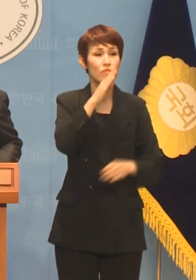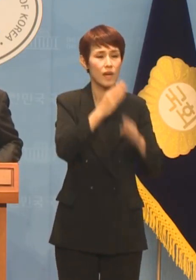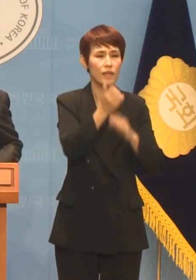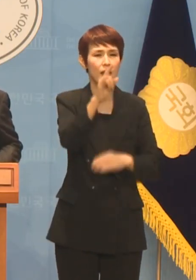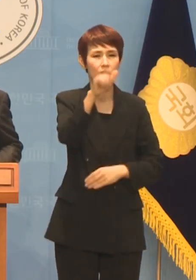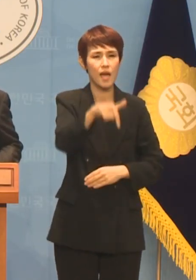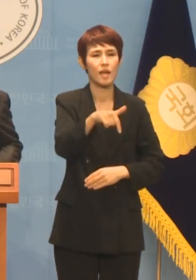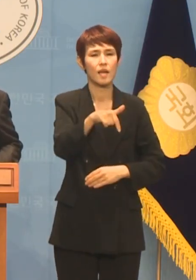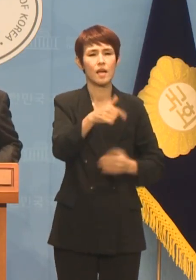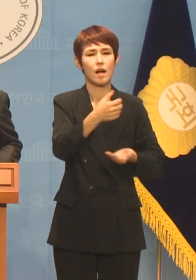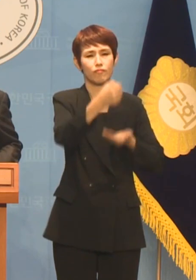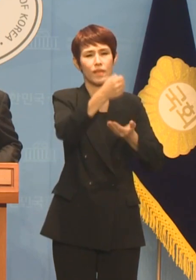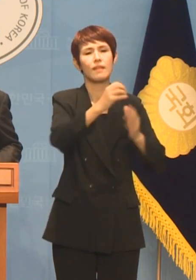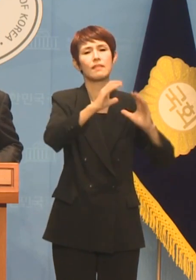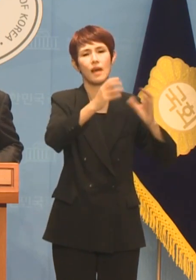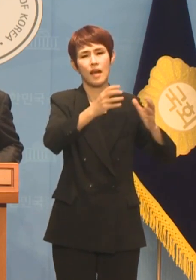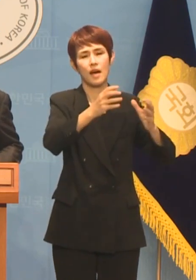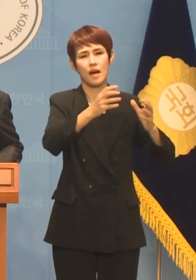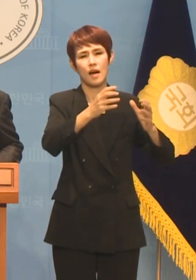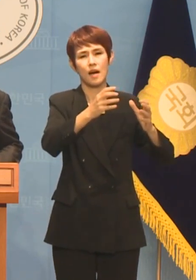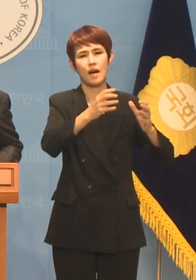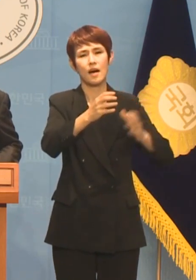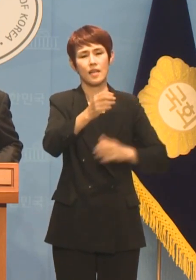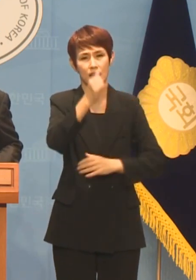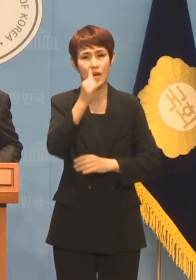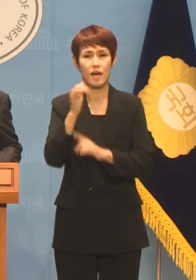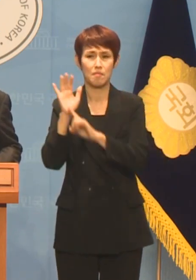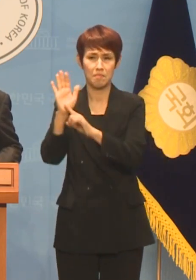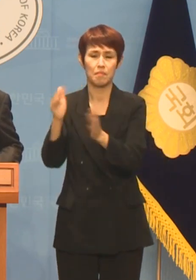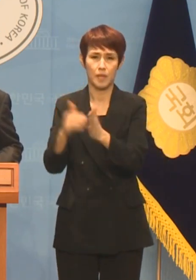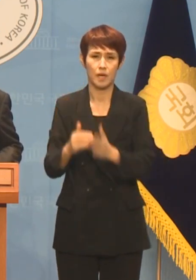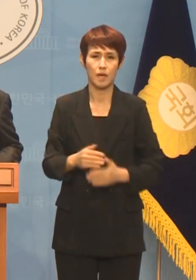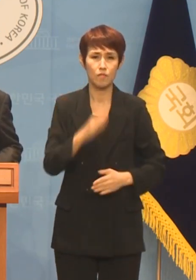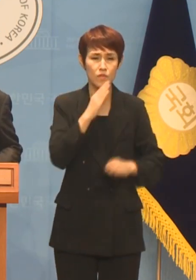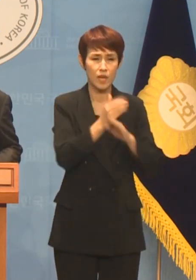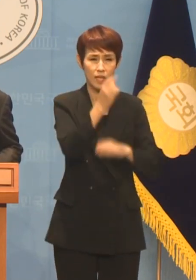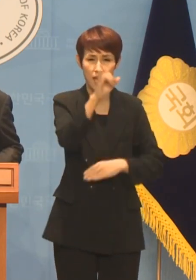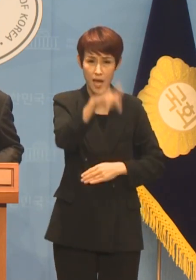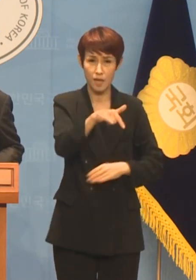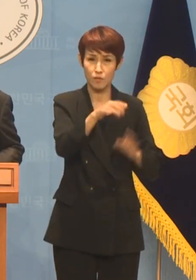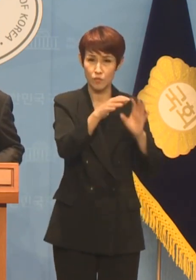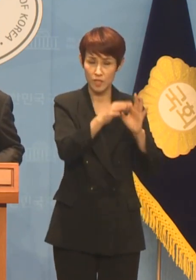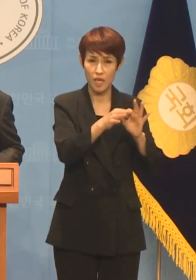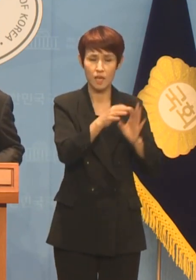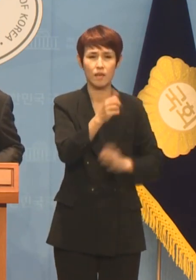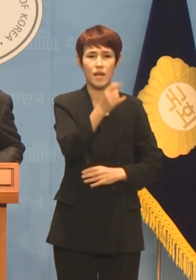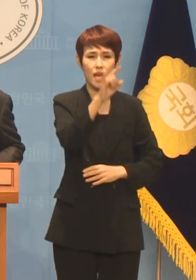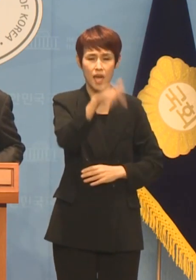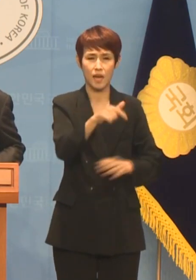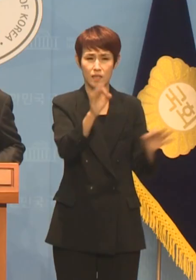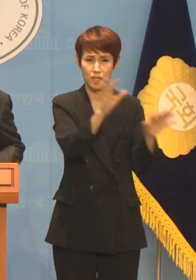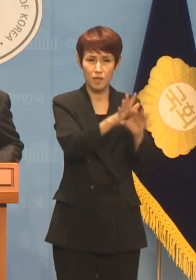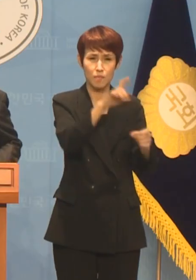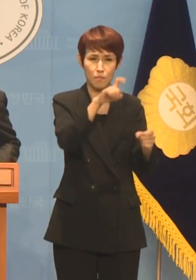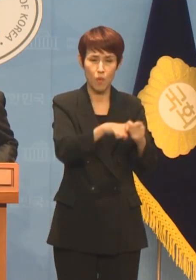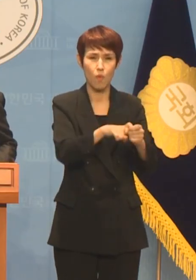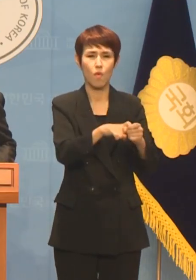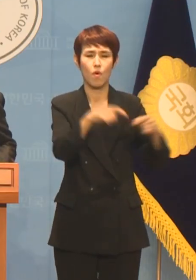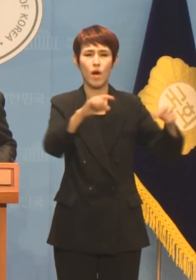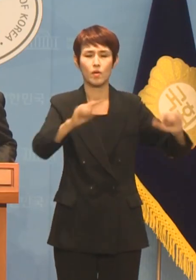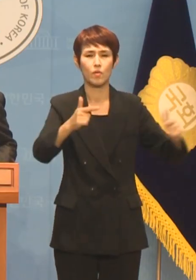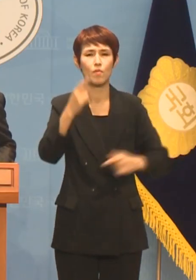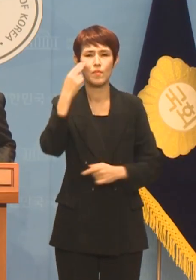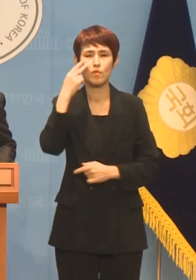뉴클리어 파워로 지칭하는 발언을 하는데, 북한 핵 문제가 비핵화 협상이 아닌 미북 간의